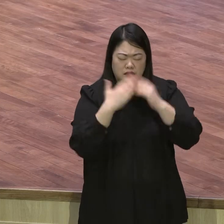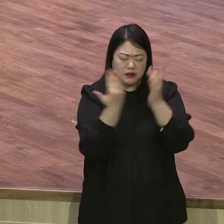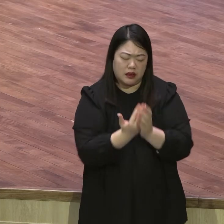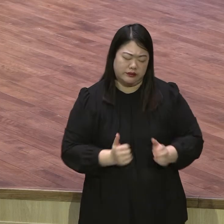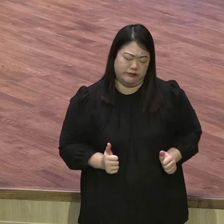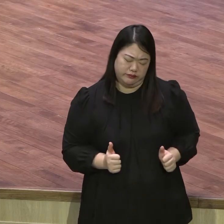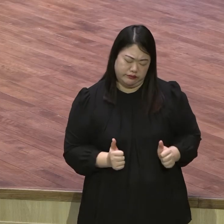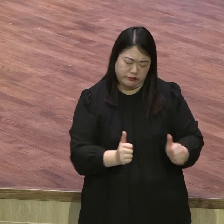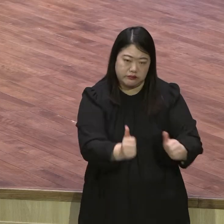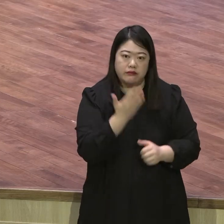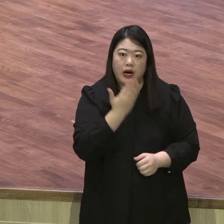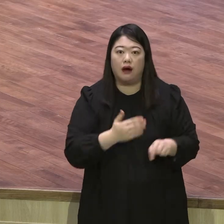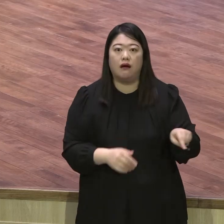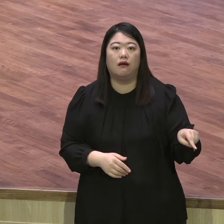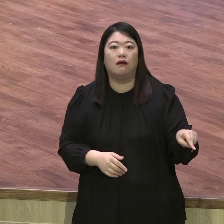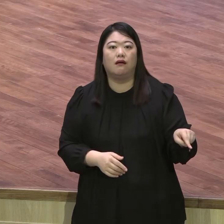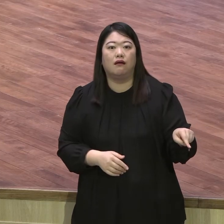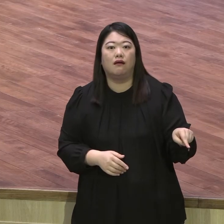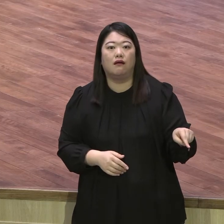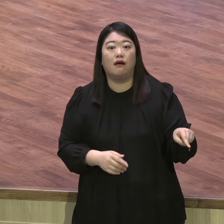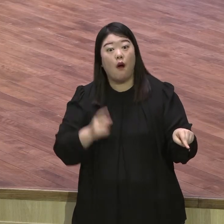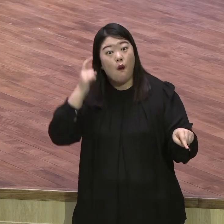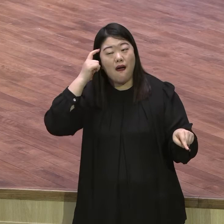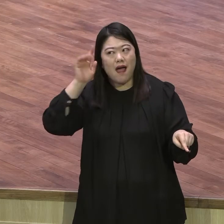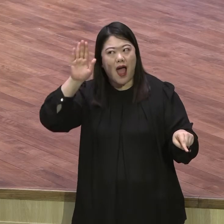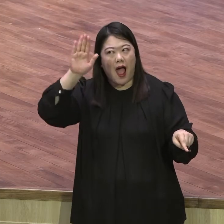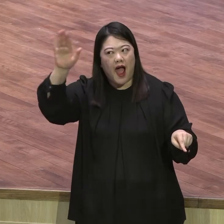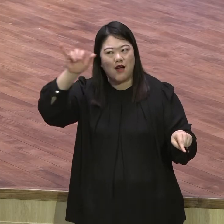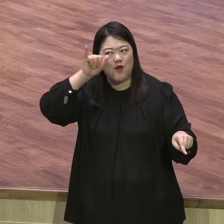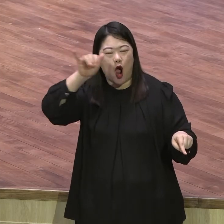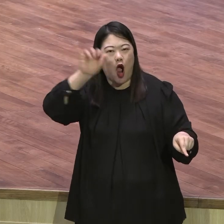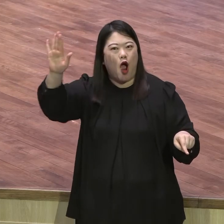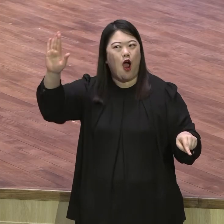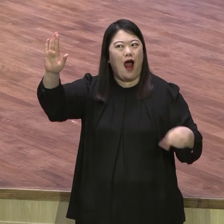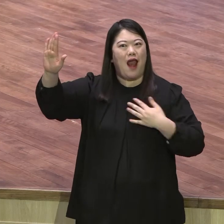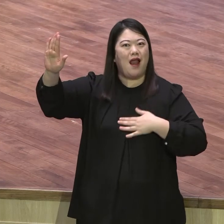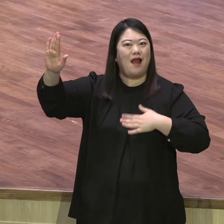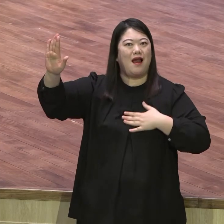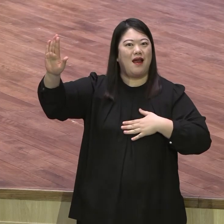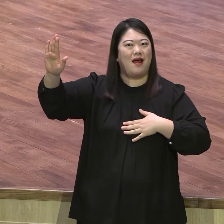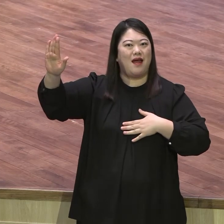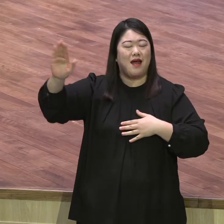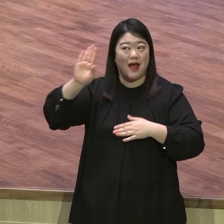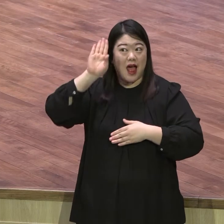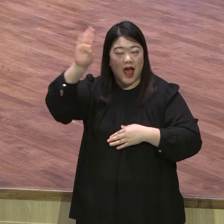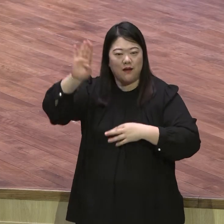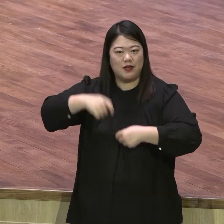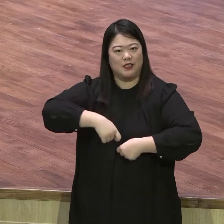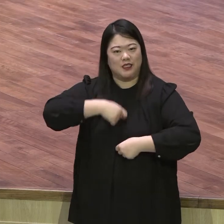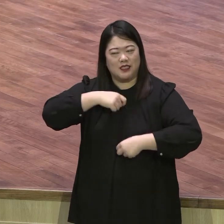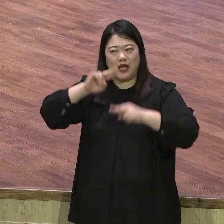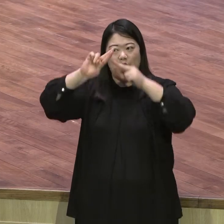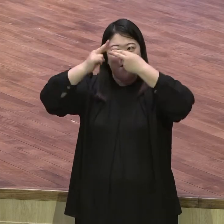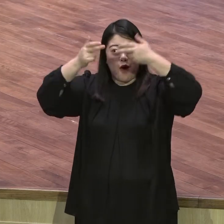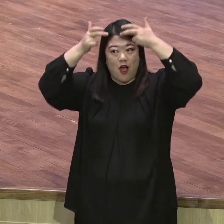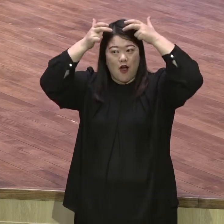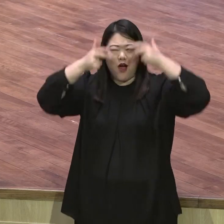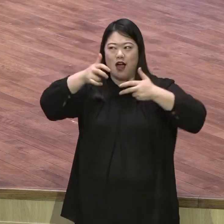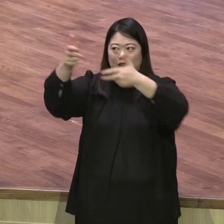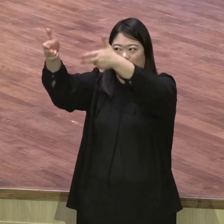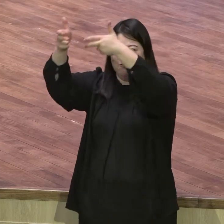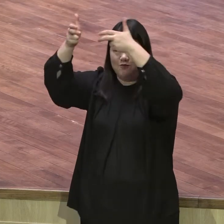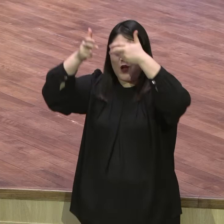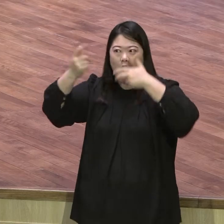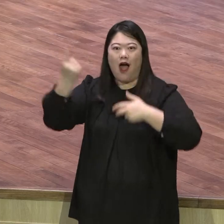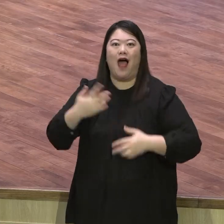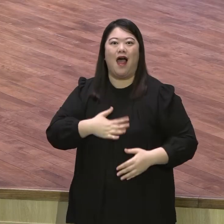힘껏 감당했어요. 상급을 기대하고 바라보면서, 의의 면류관 상급, 그 면류관 바라보면서,